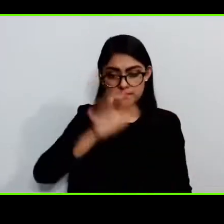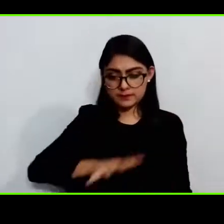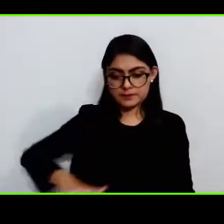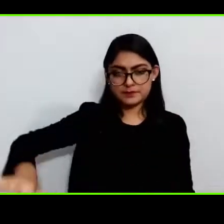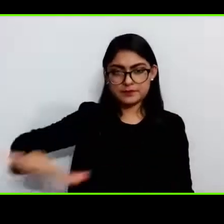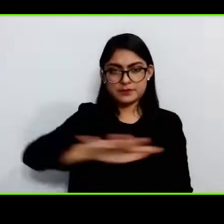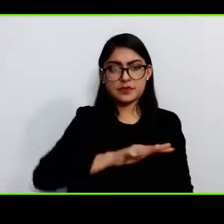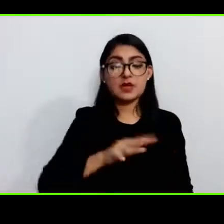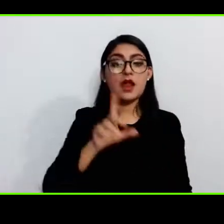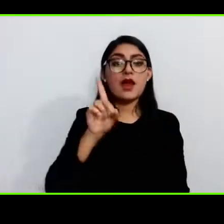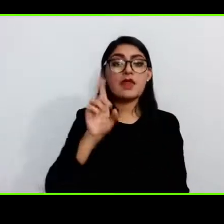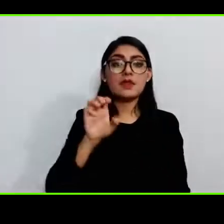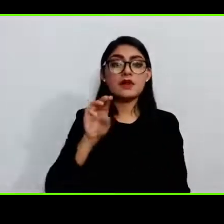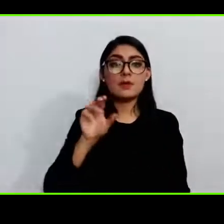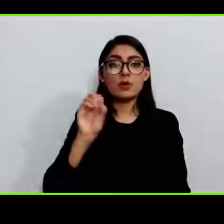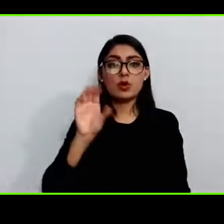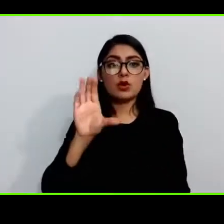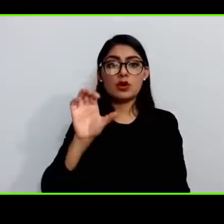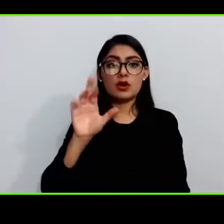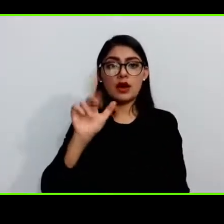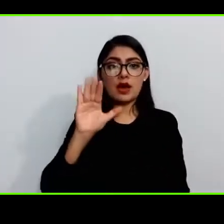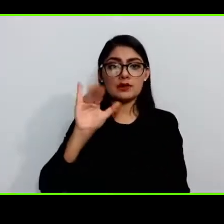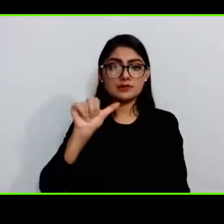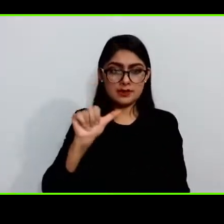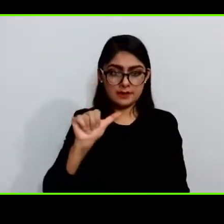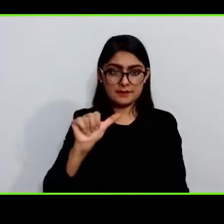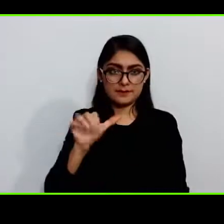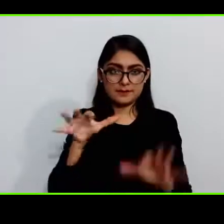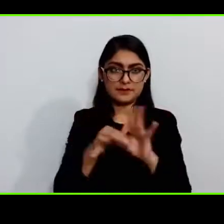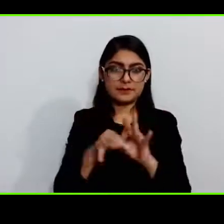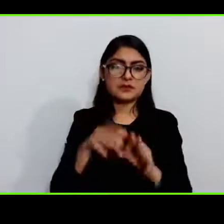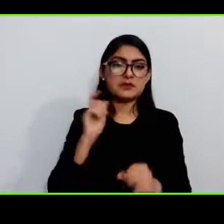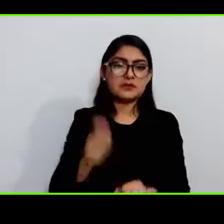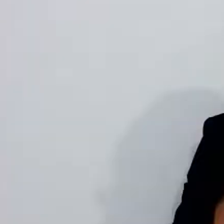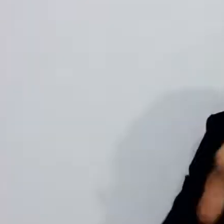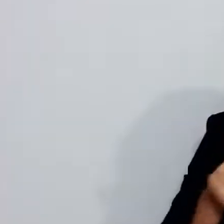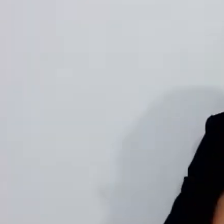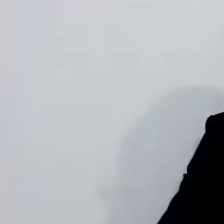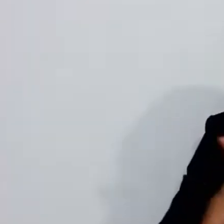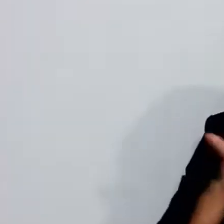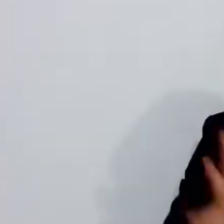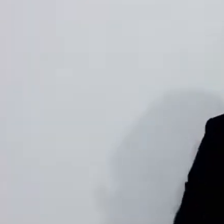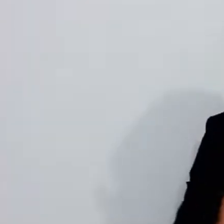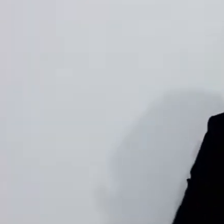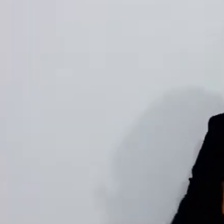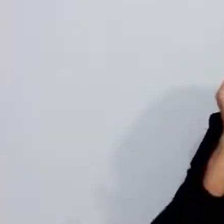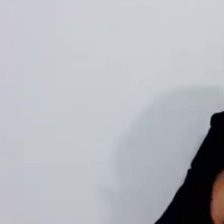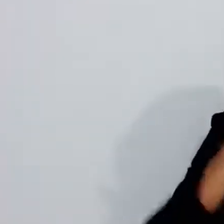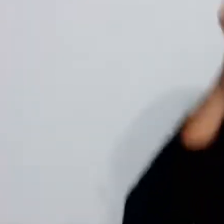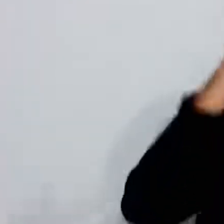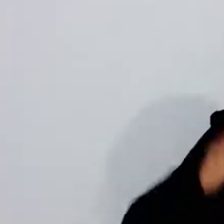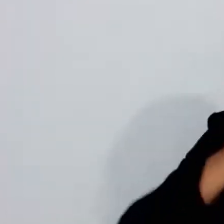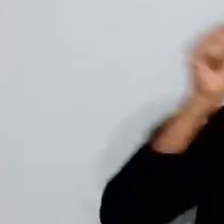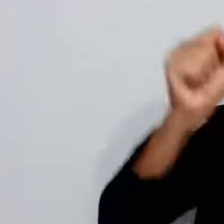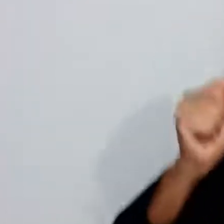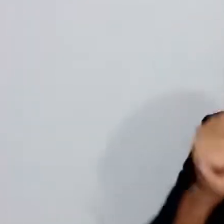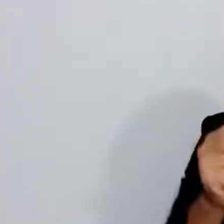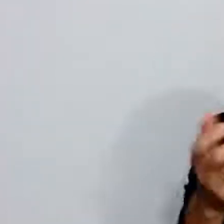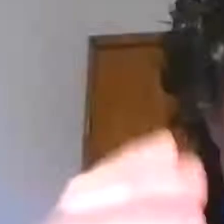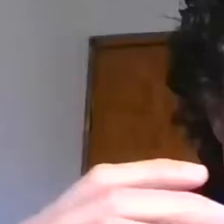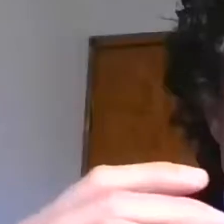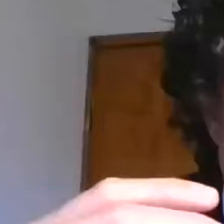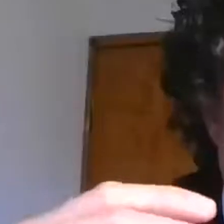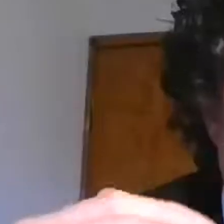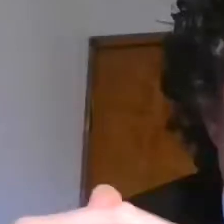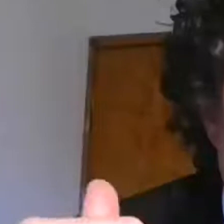Hay las concepciones de la democracia puede ser, es un concepto entendido de maneras muy distintas, es un